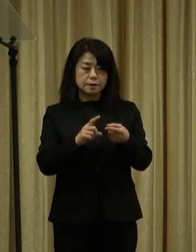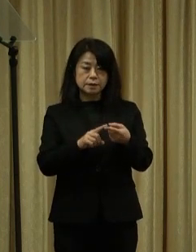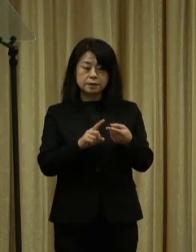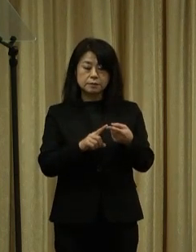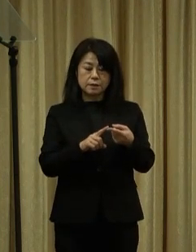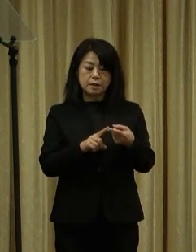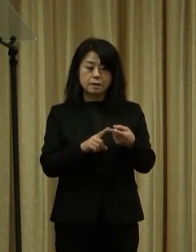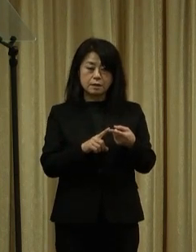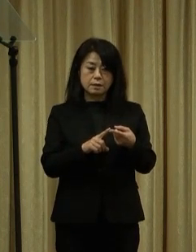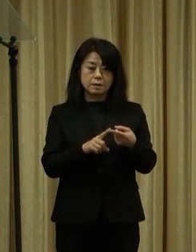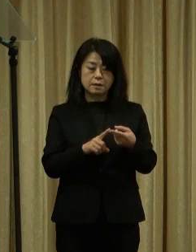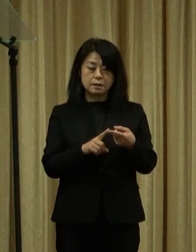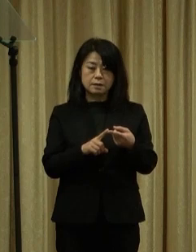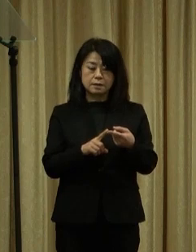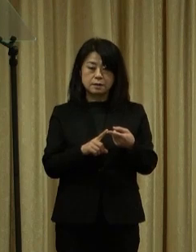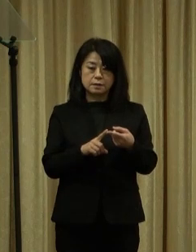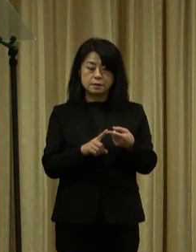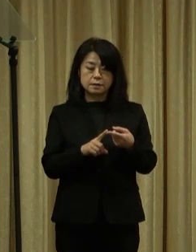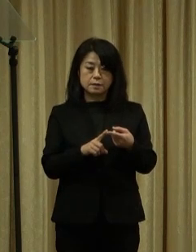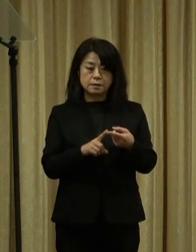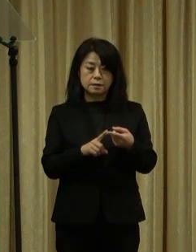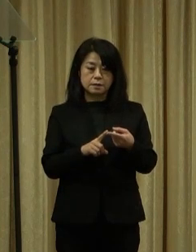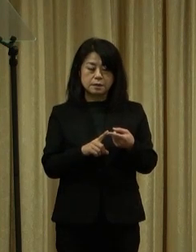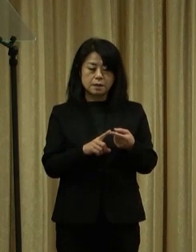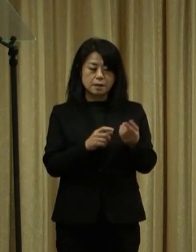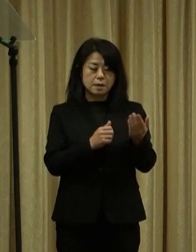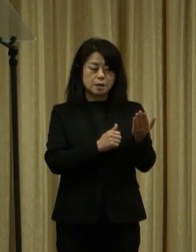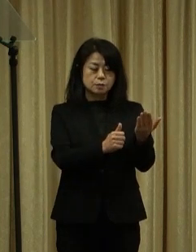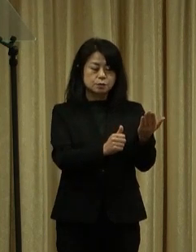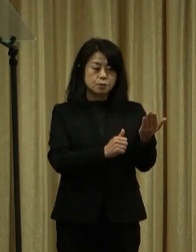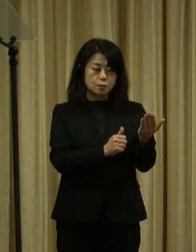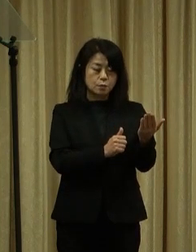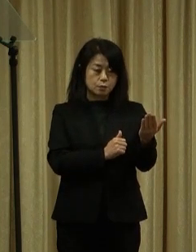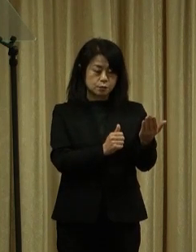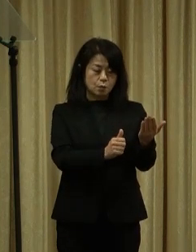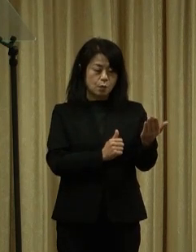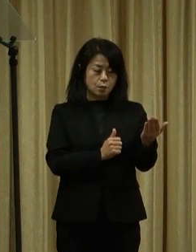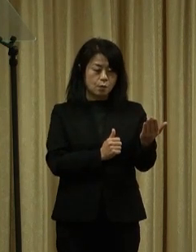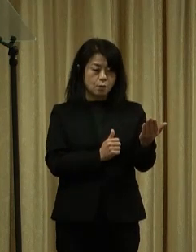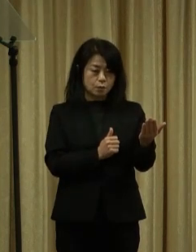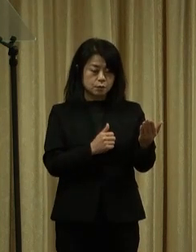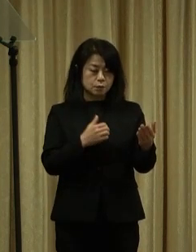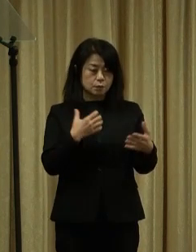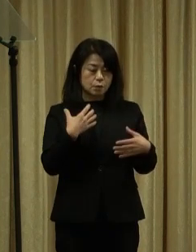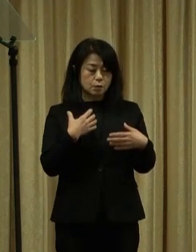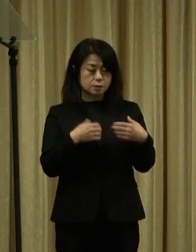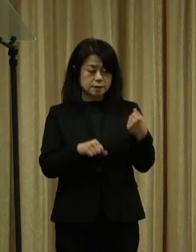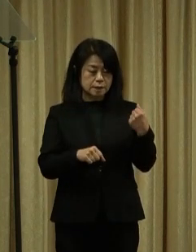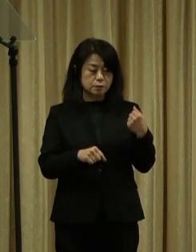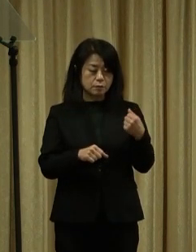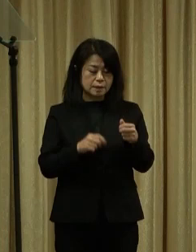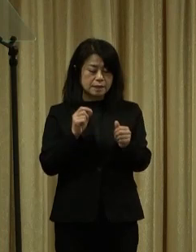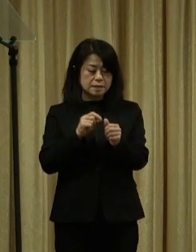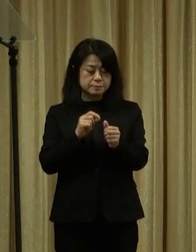ね、今言ったように不登校の児童生徒あるいはいじめなどに対応する